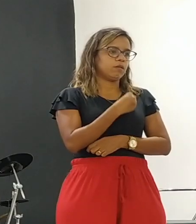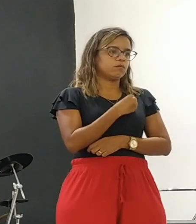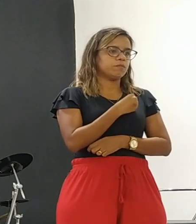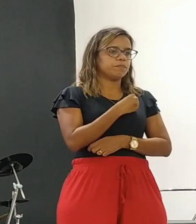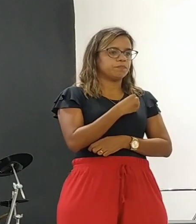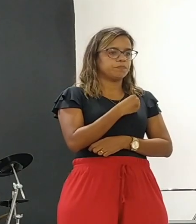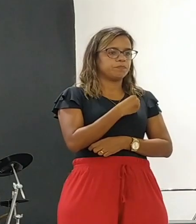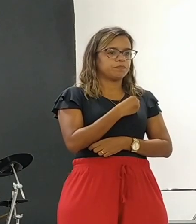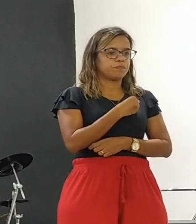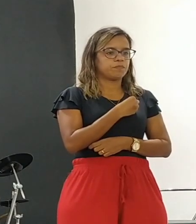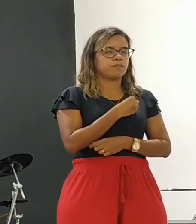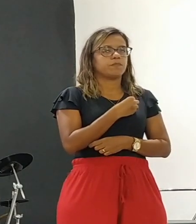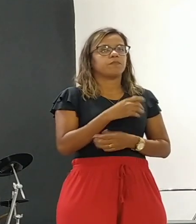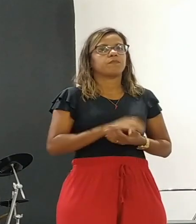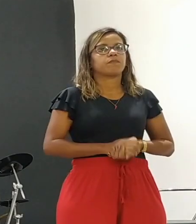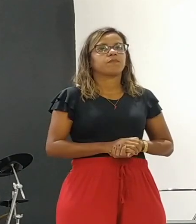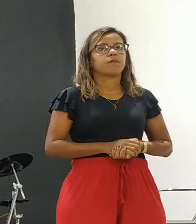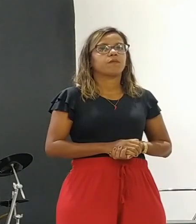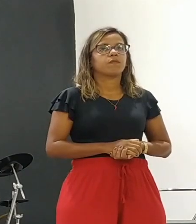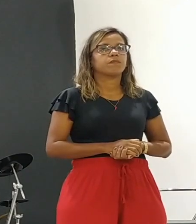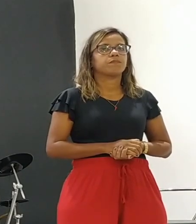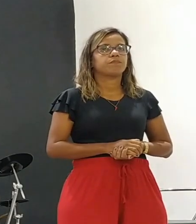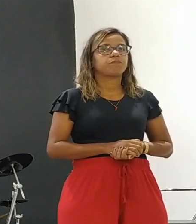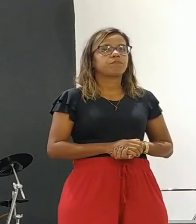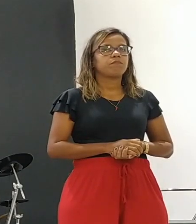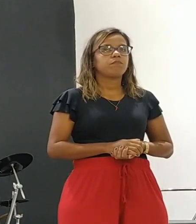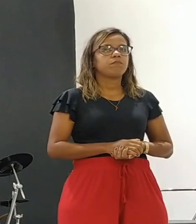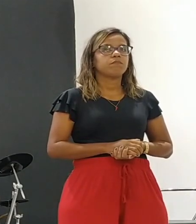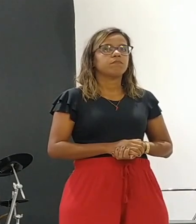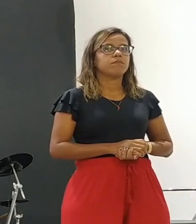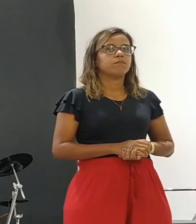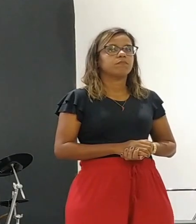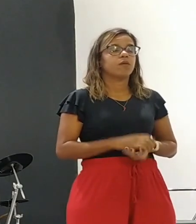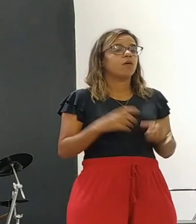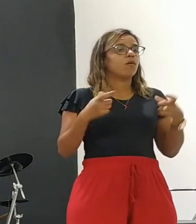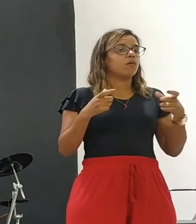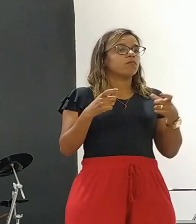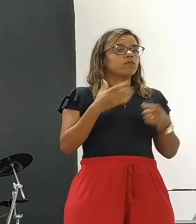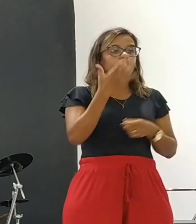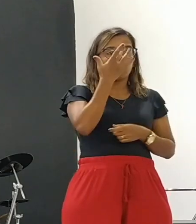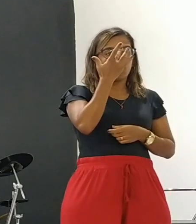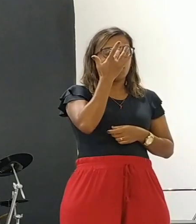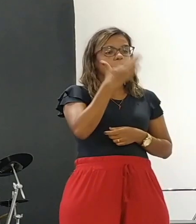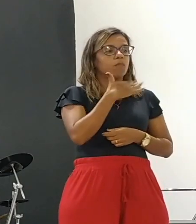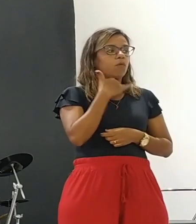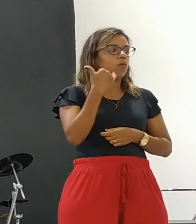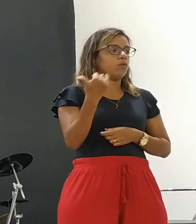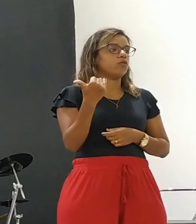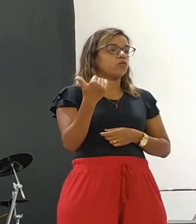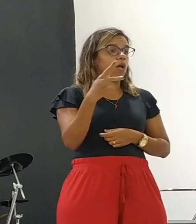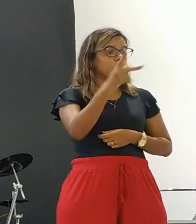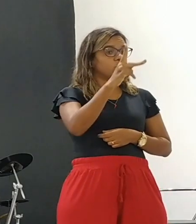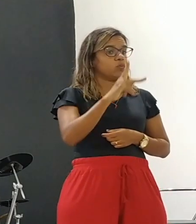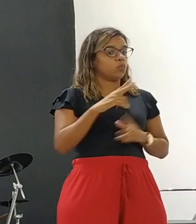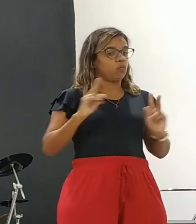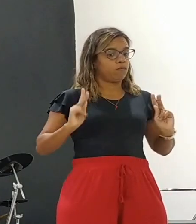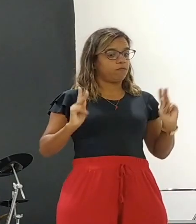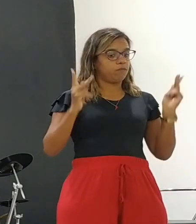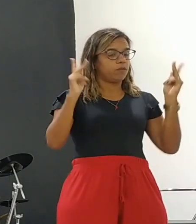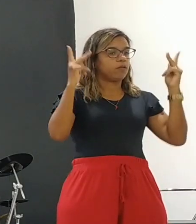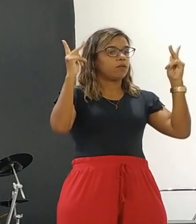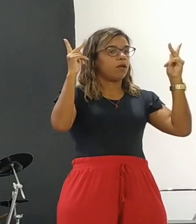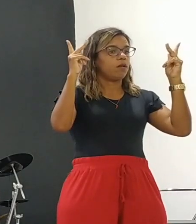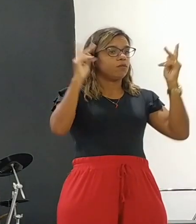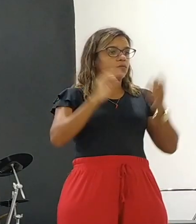Onde está a morte, o teu aguilhão? Amém? Onde está a morte, a tua vitória? Onde